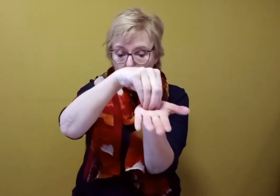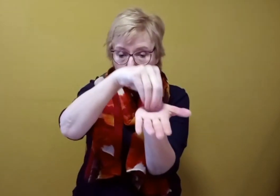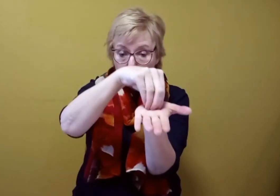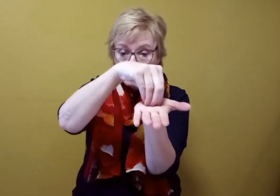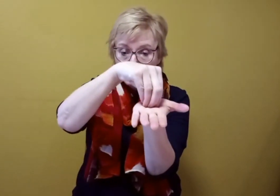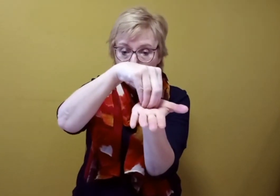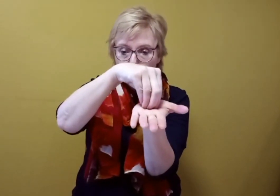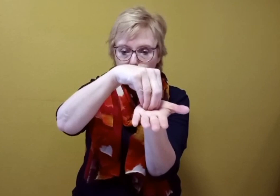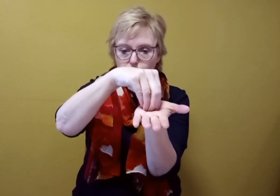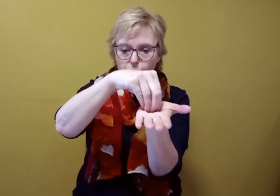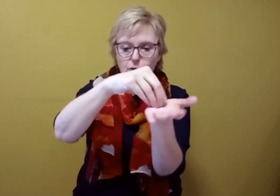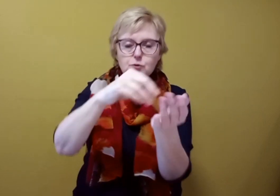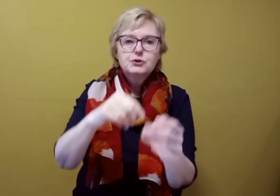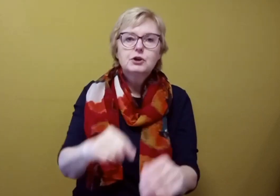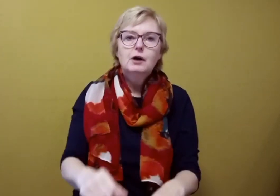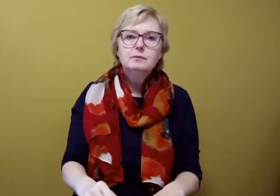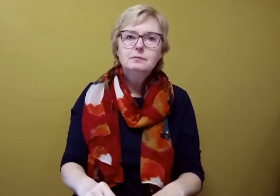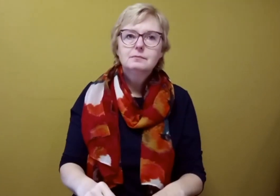5 Euro und dann